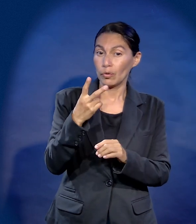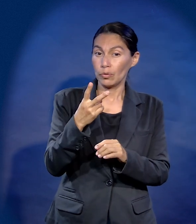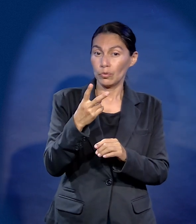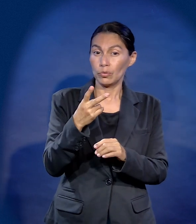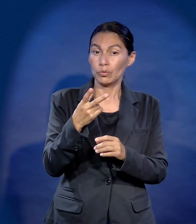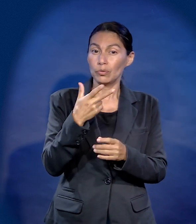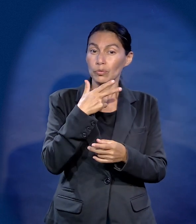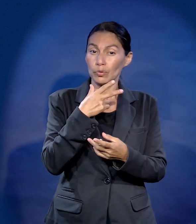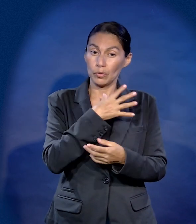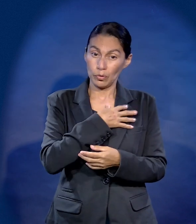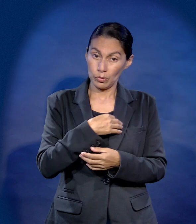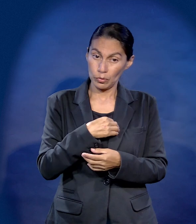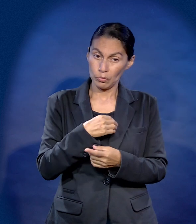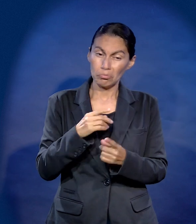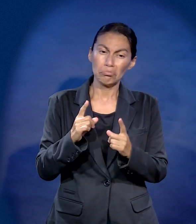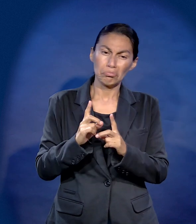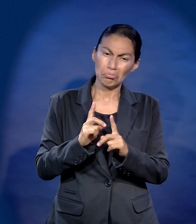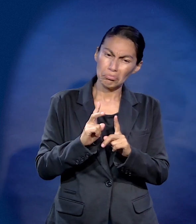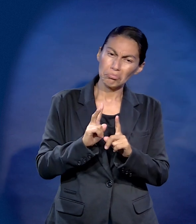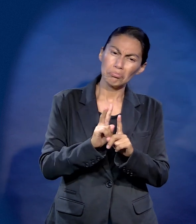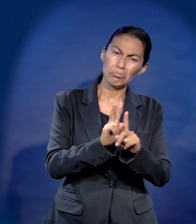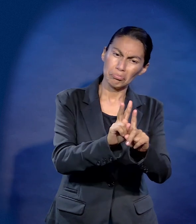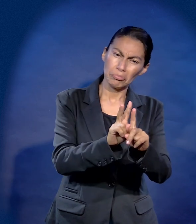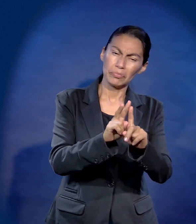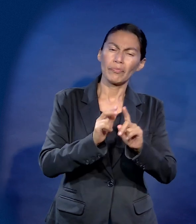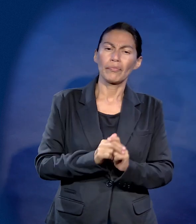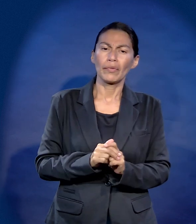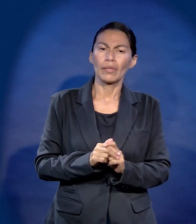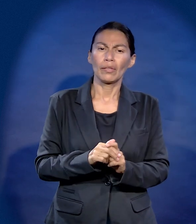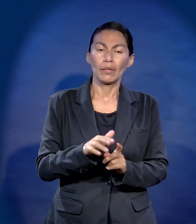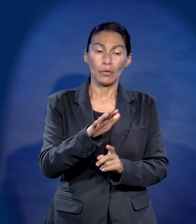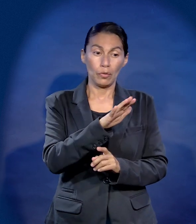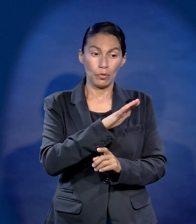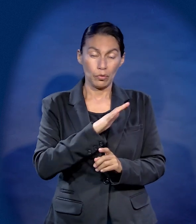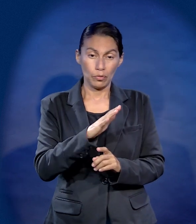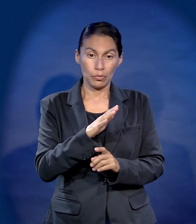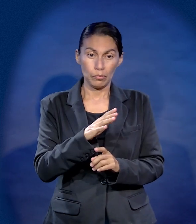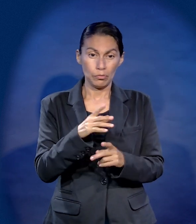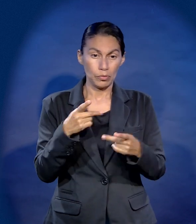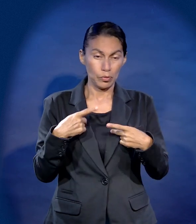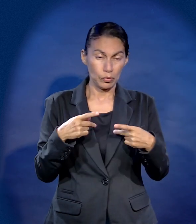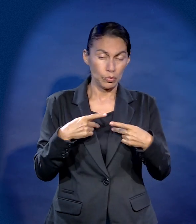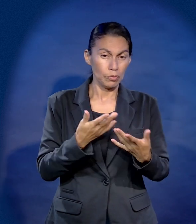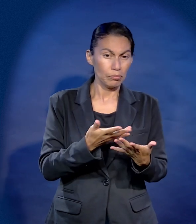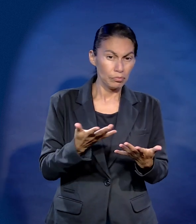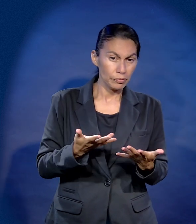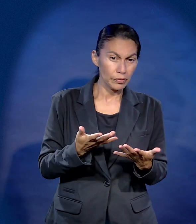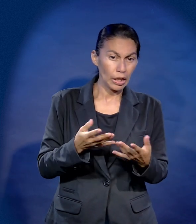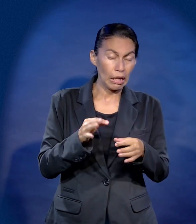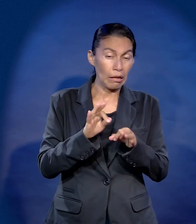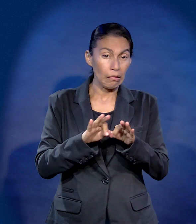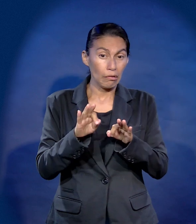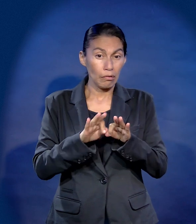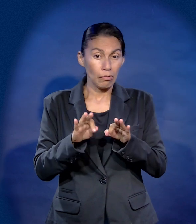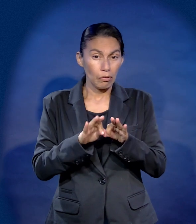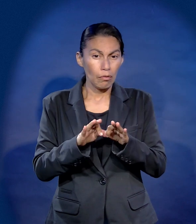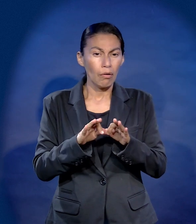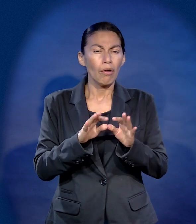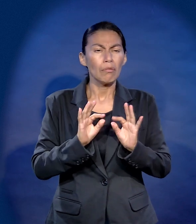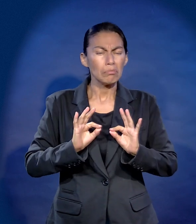lo acompañan, Eldar de 15 y Yana de 16. Van acompañados en la cabina de pasajeros con un